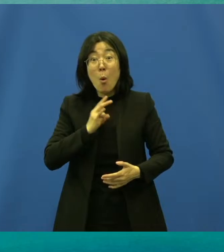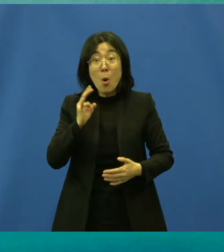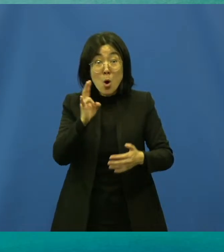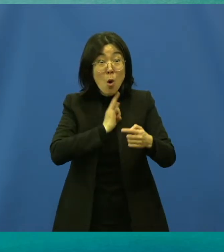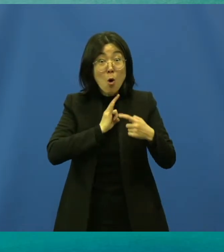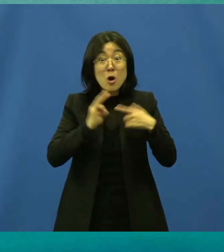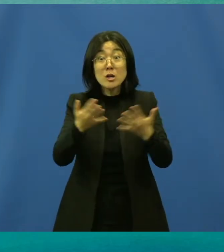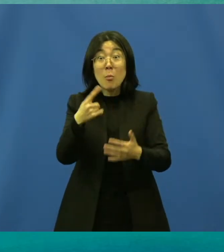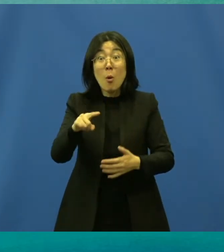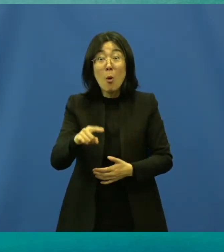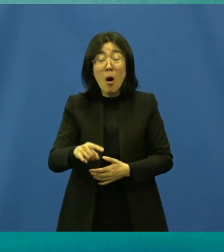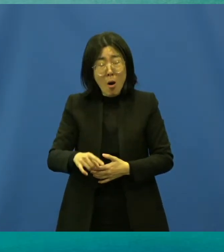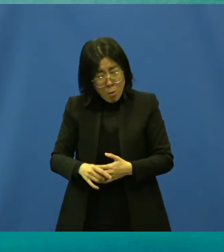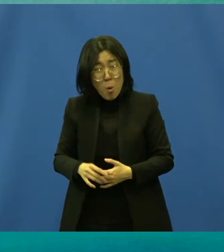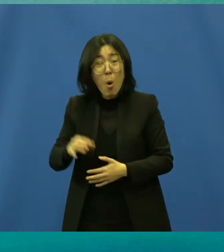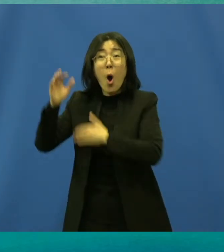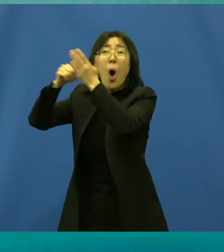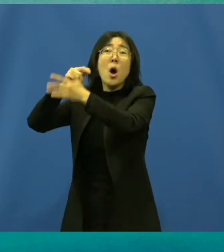안 들은 게 아니거든요.